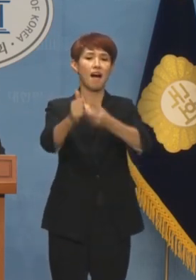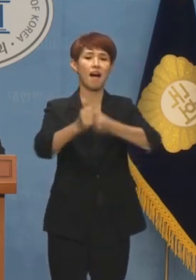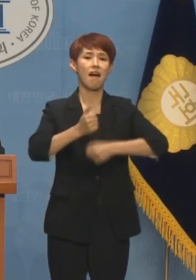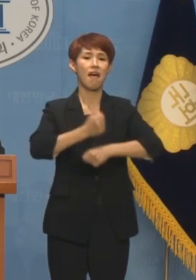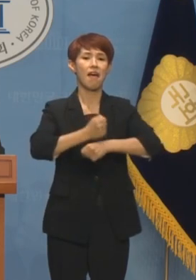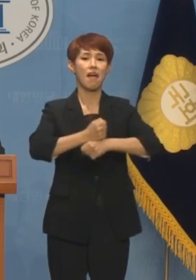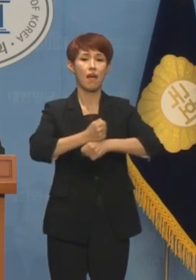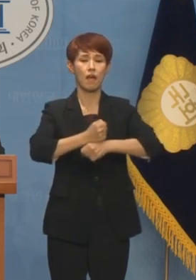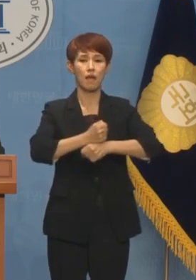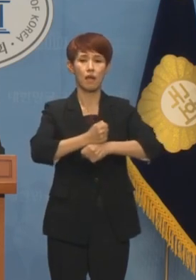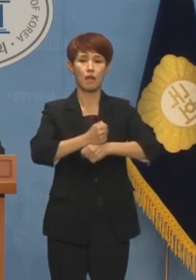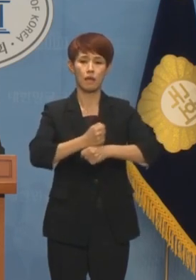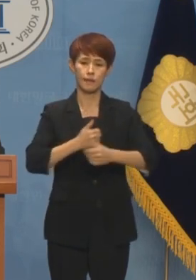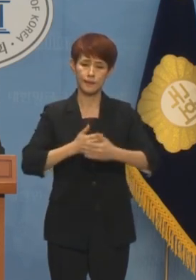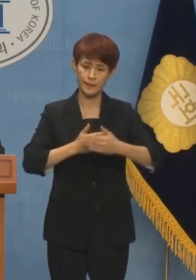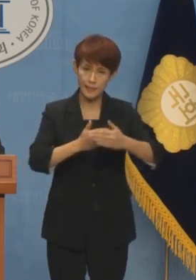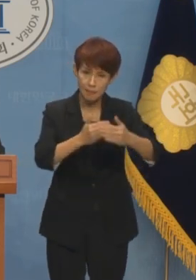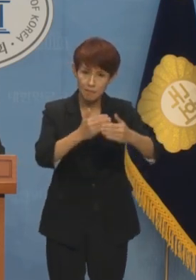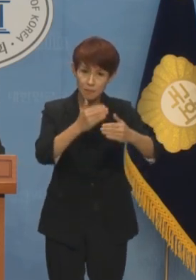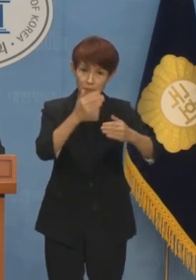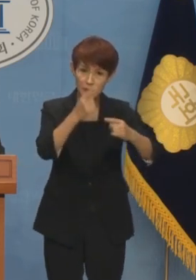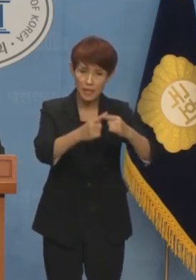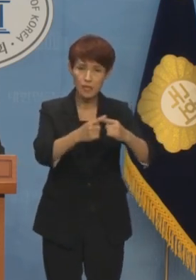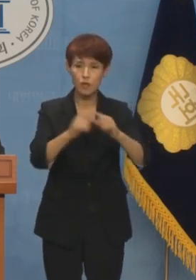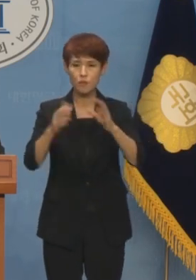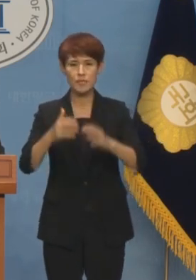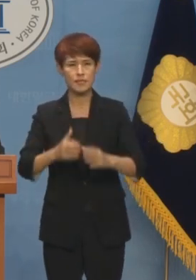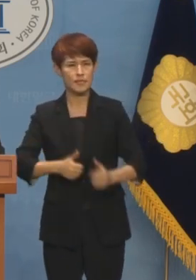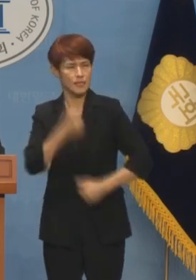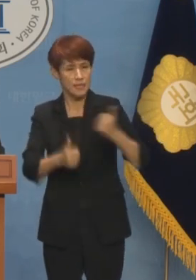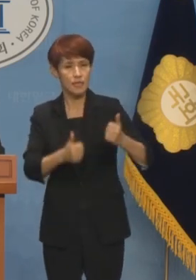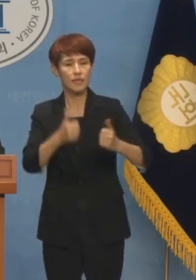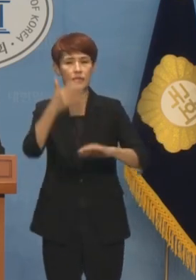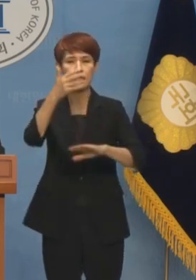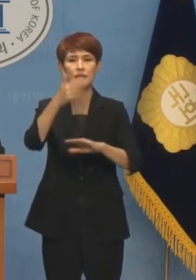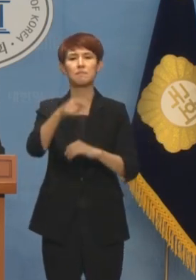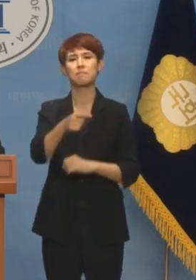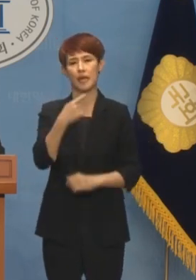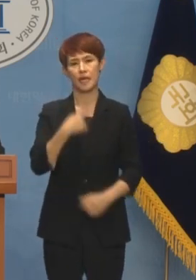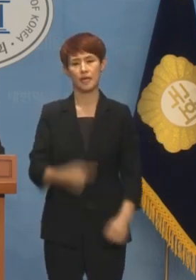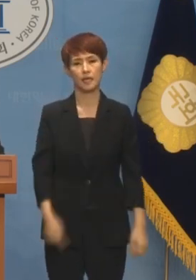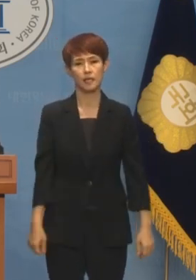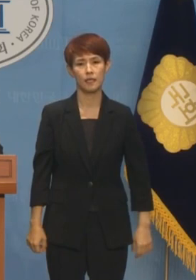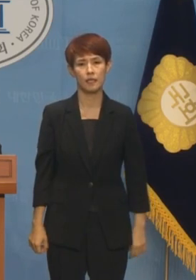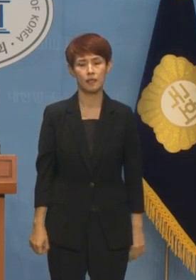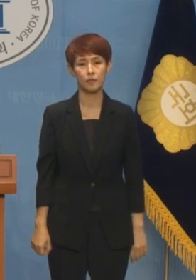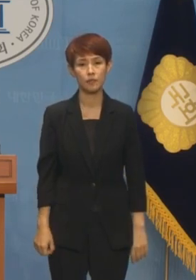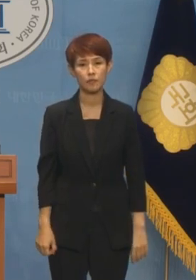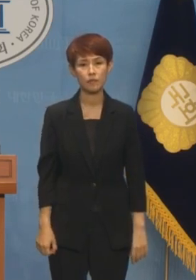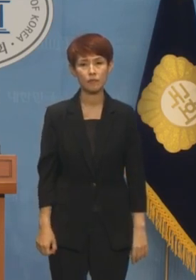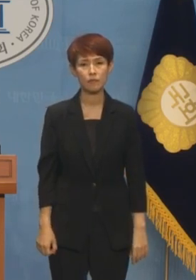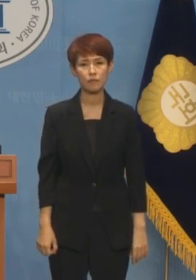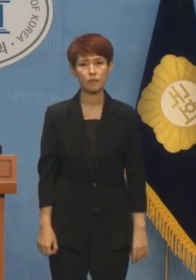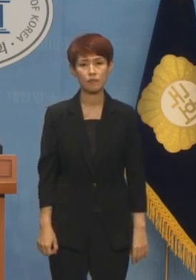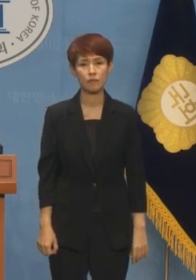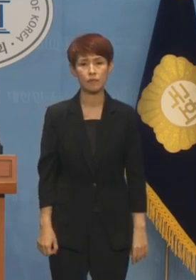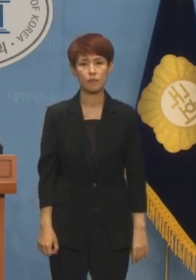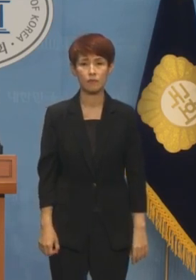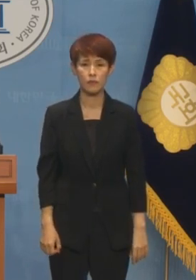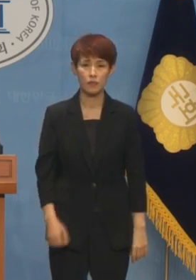오늘 하겠다고 추진하다 거센 저항에 부딪히기도 했습니다. 이들이